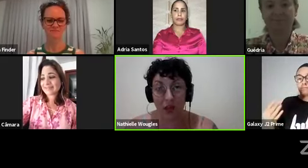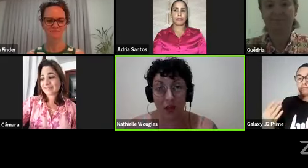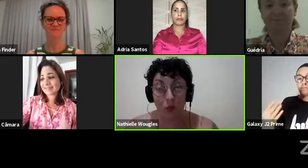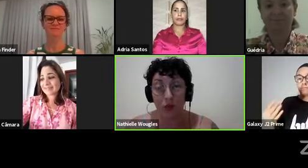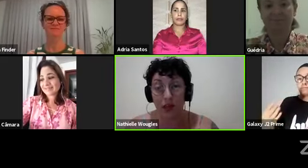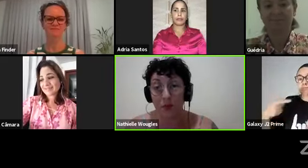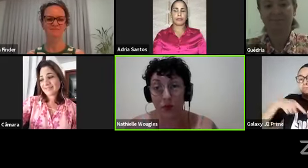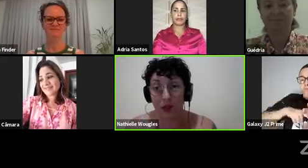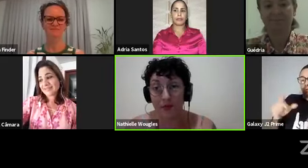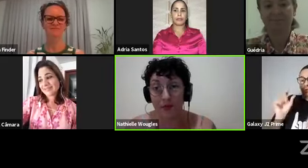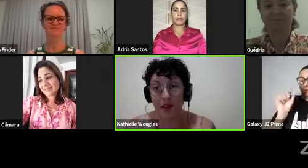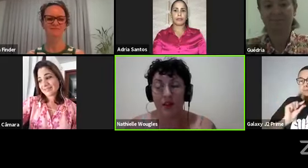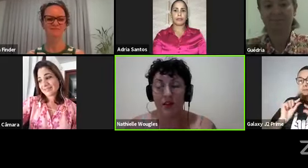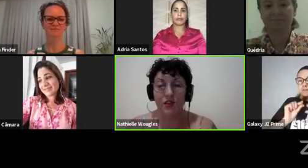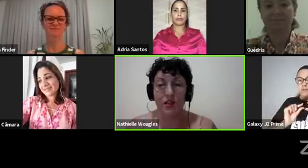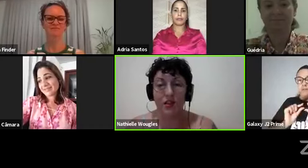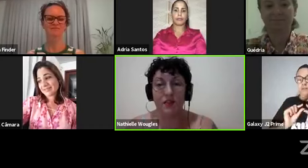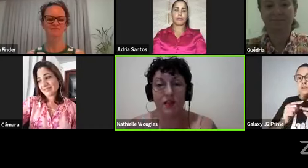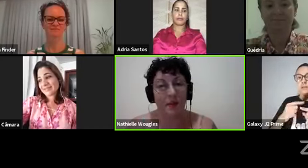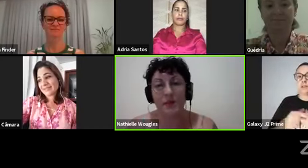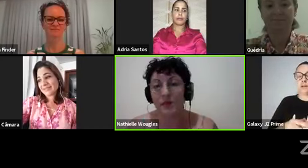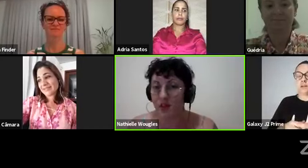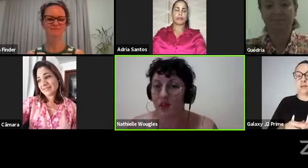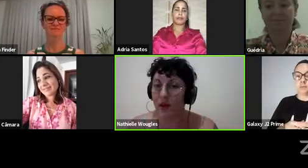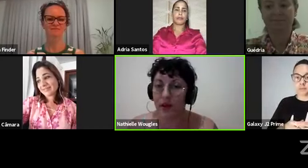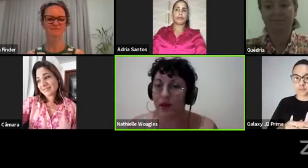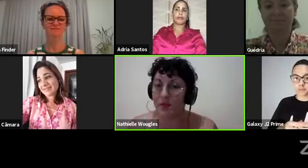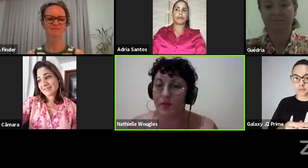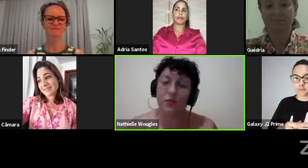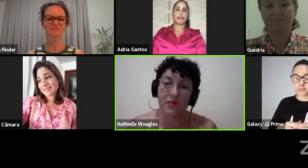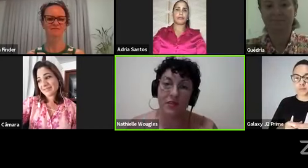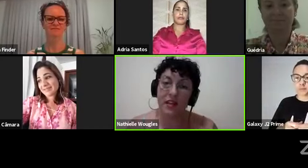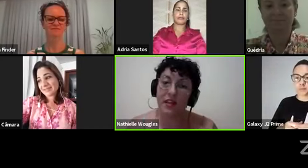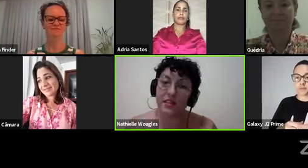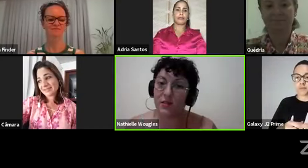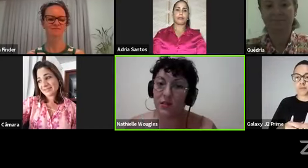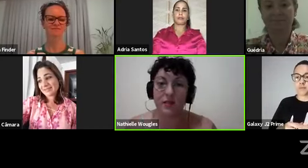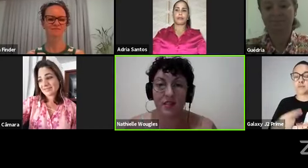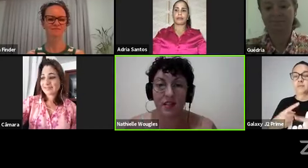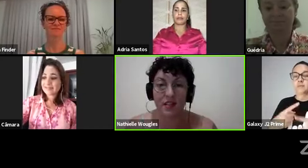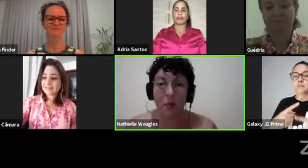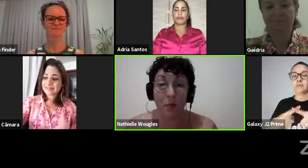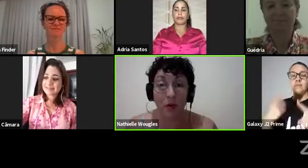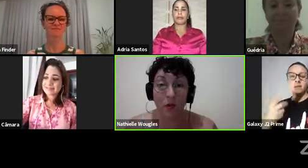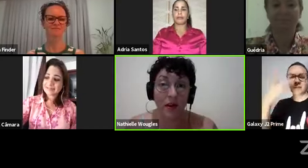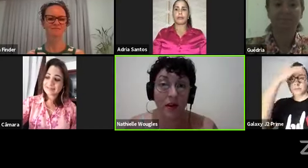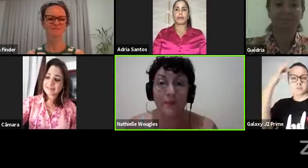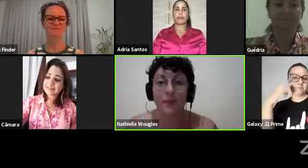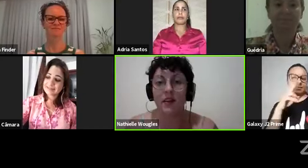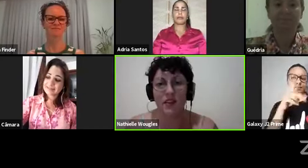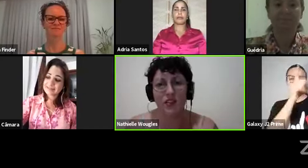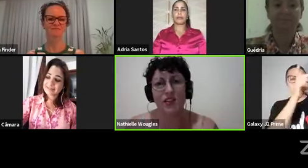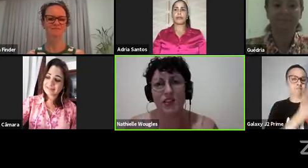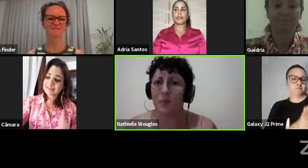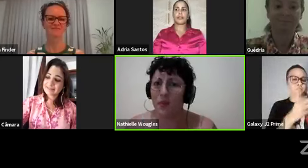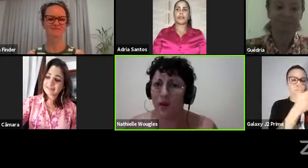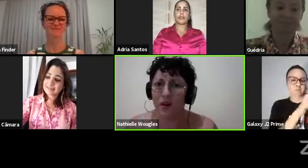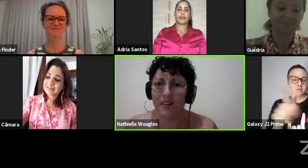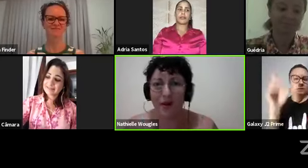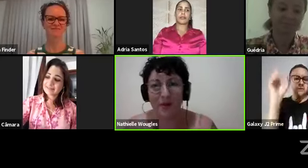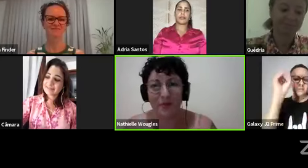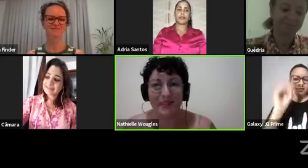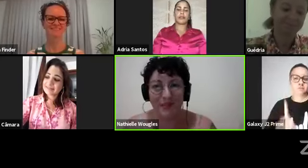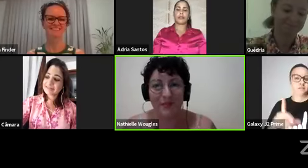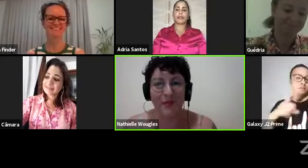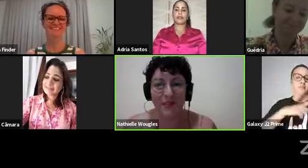Então, eu fiquei em um limbo, né? De, não, mas você não é pessoa com deficiência, sua deficiência é tão pouca. Tem gente tão